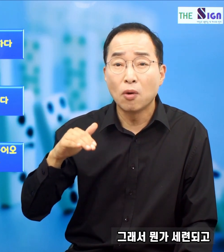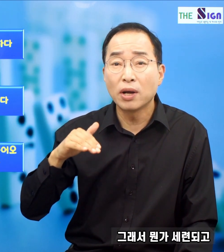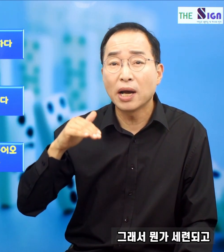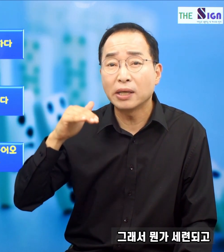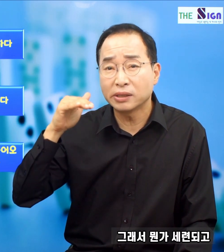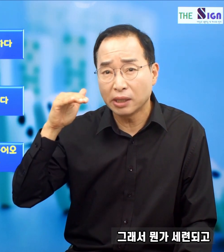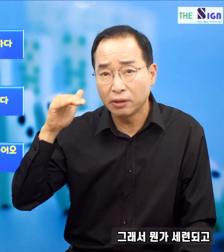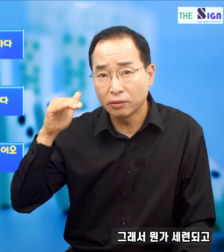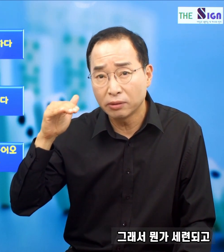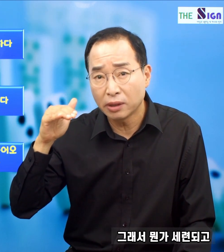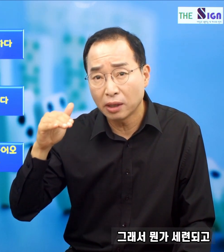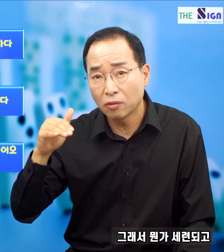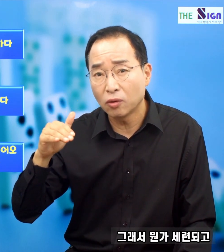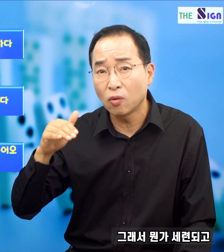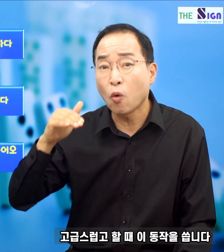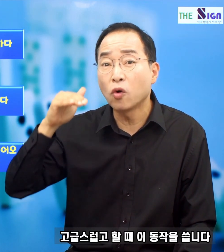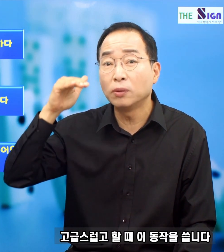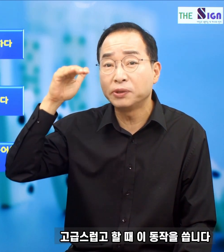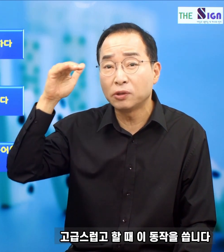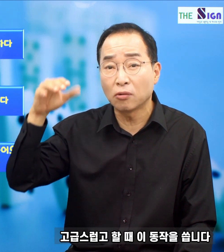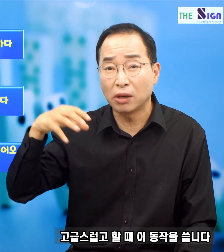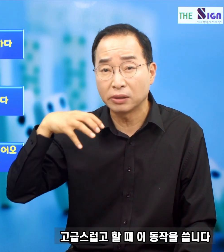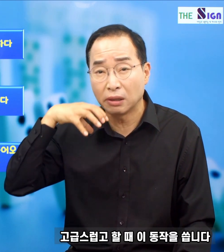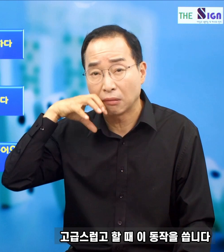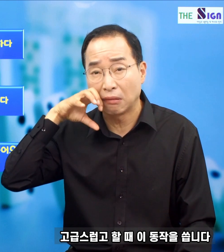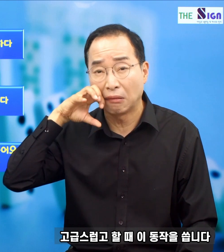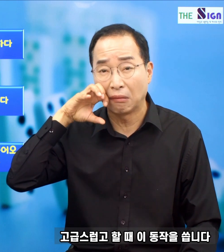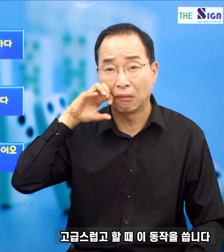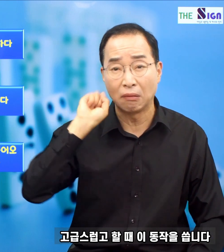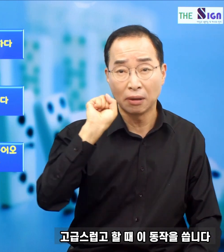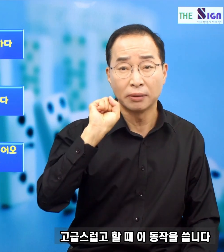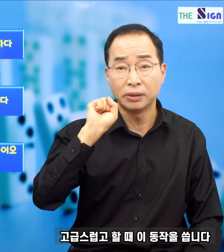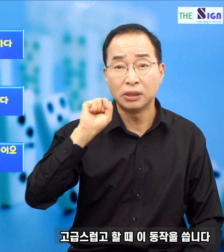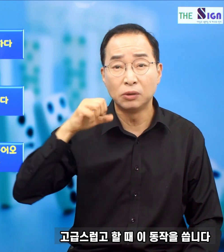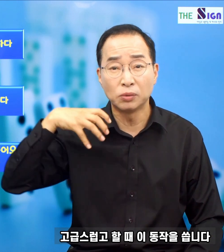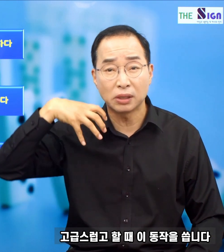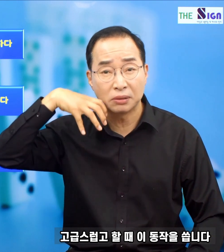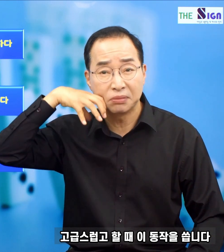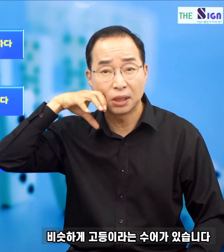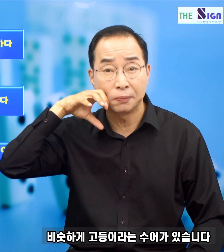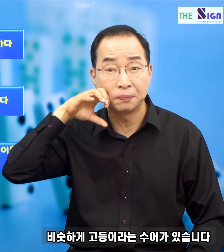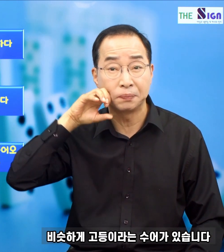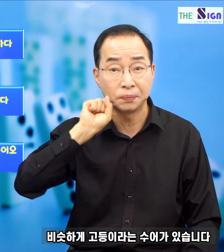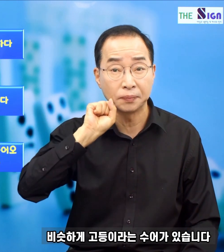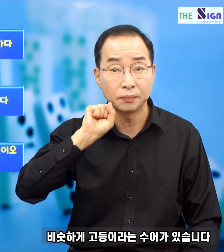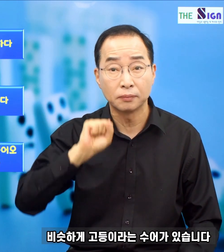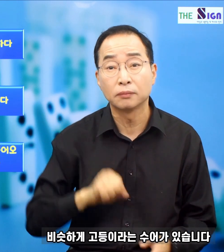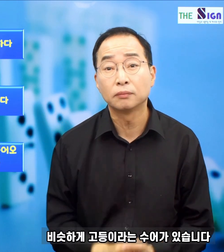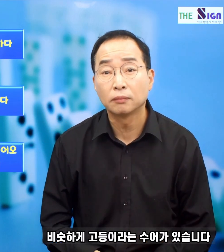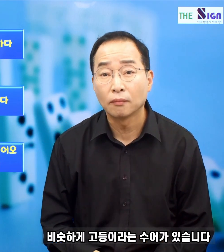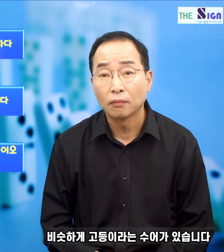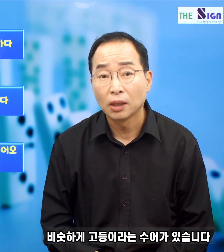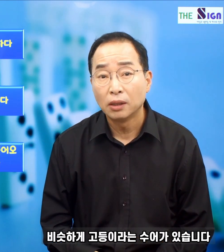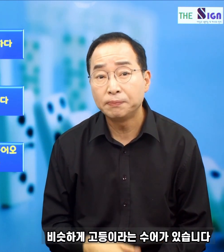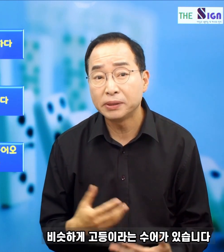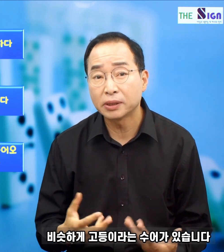뭔가 세련되고 고급스럽고 할 때 이 동작을 씁니다. 이